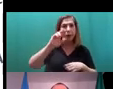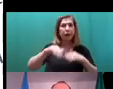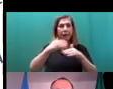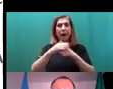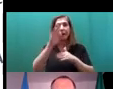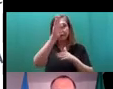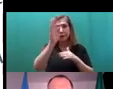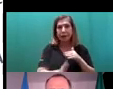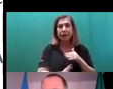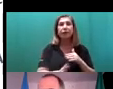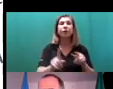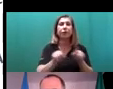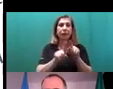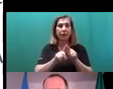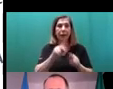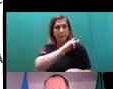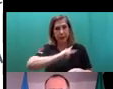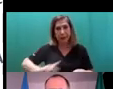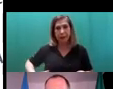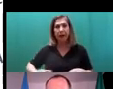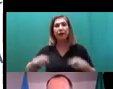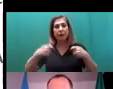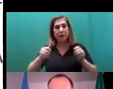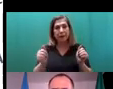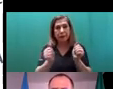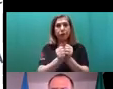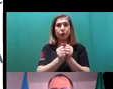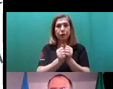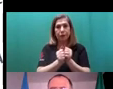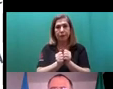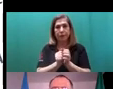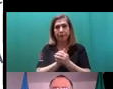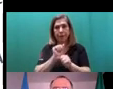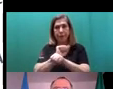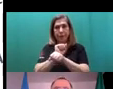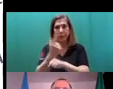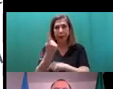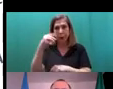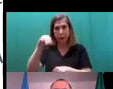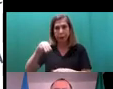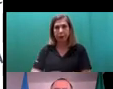de biosseguridade. Sim? Me queda 1 minutinho somente para